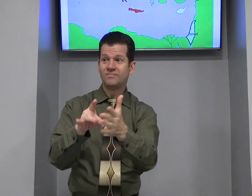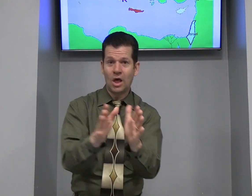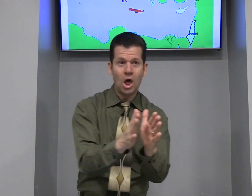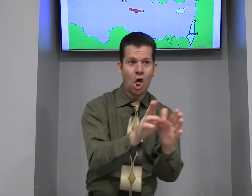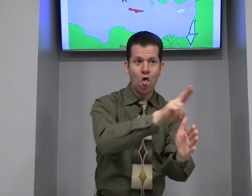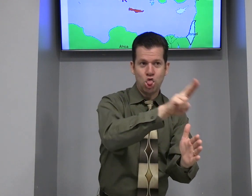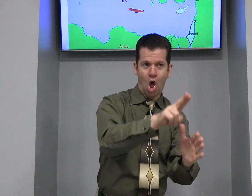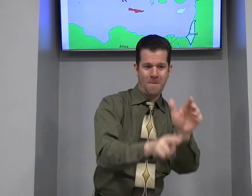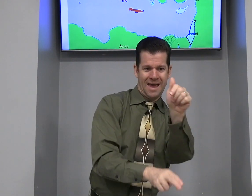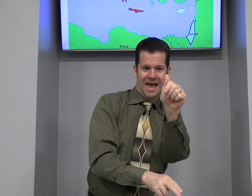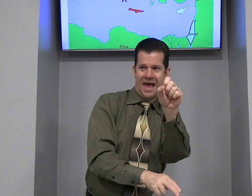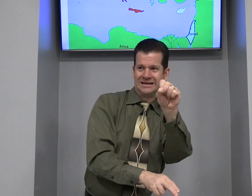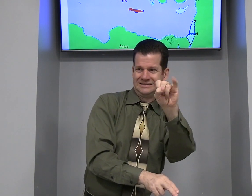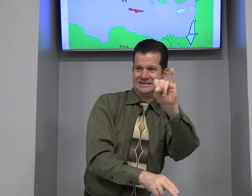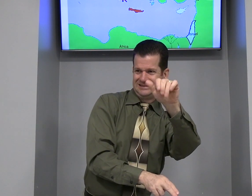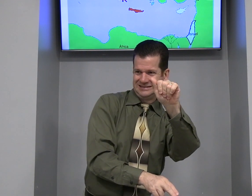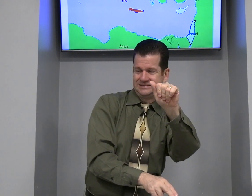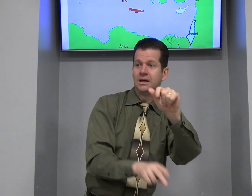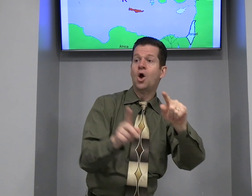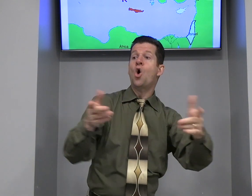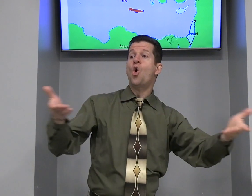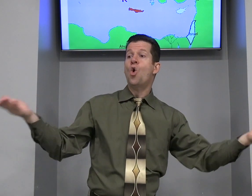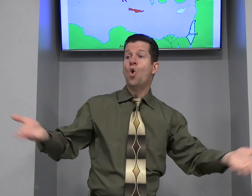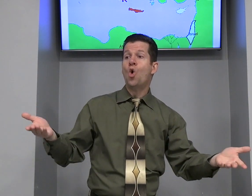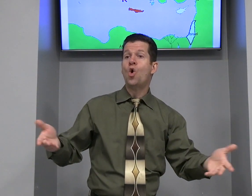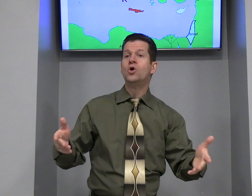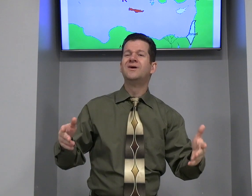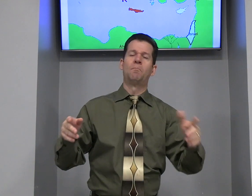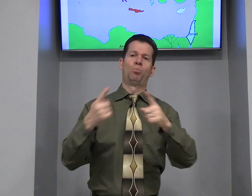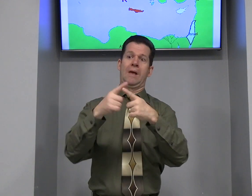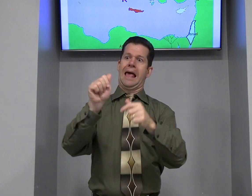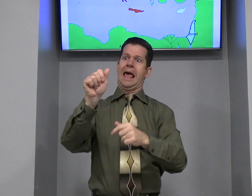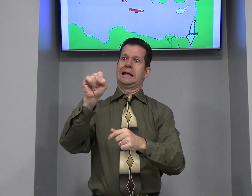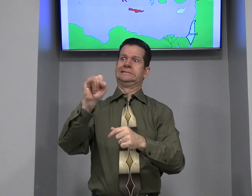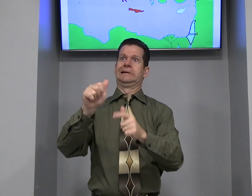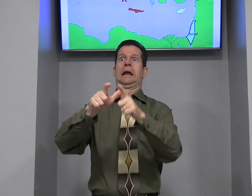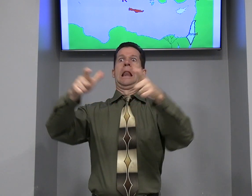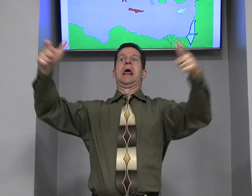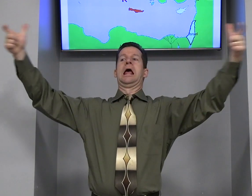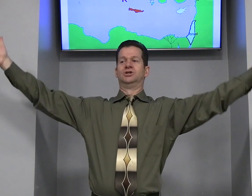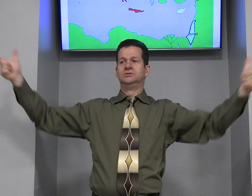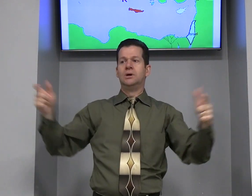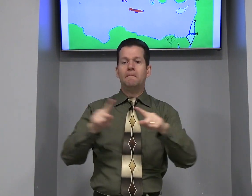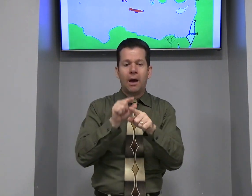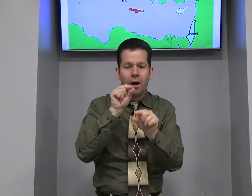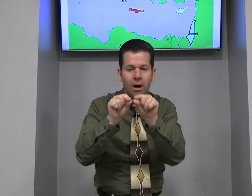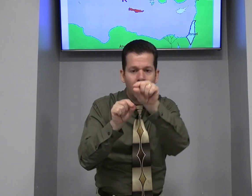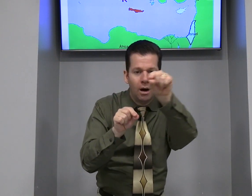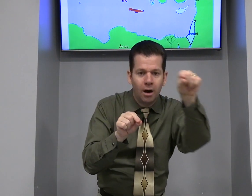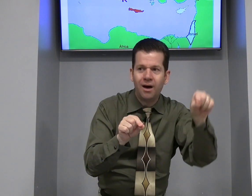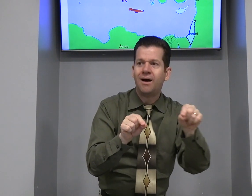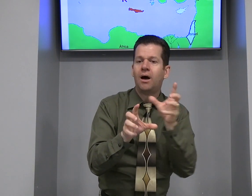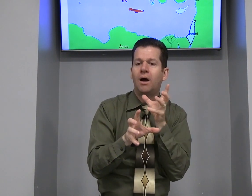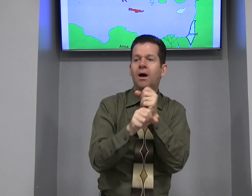Na verdade, essa é a Ásia. Hoje, Ásia é grande.